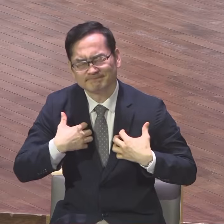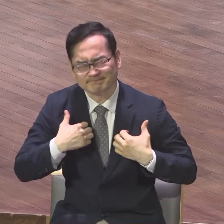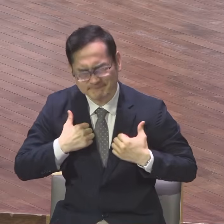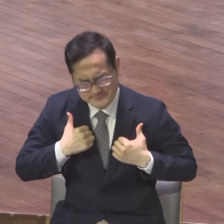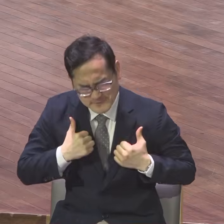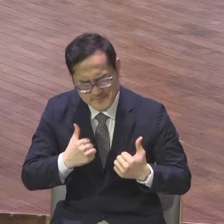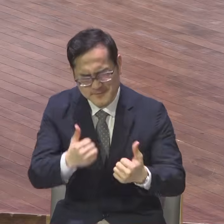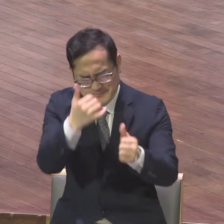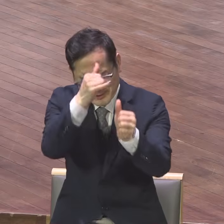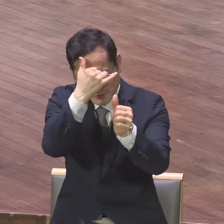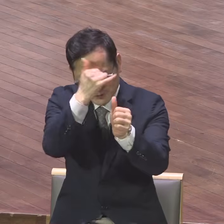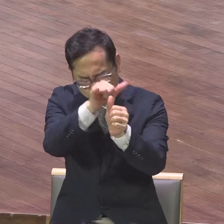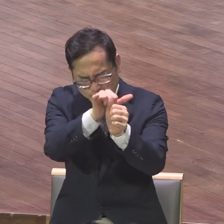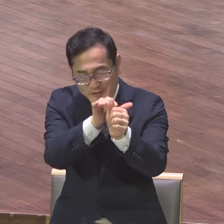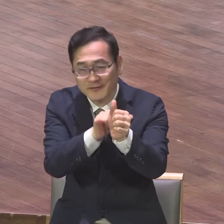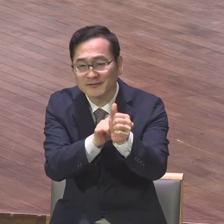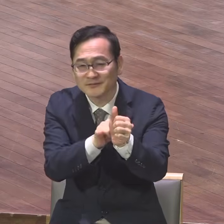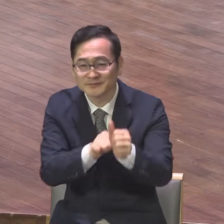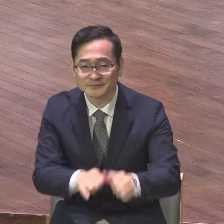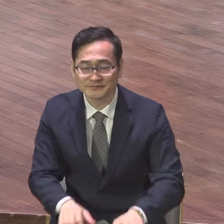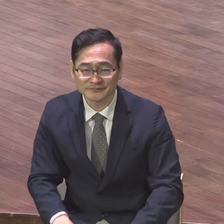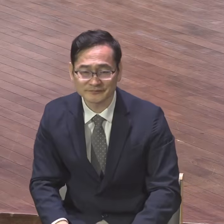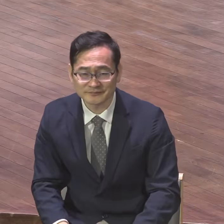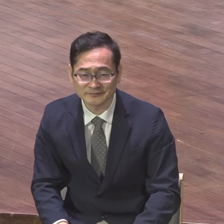감당하기 위해서